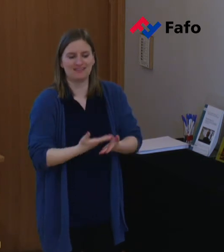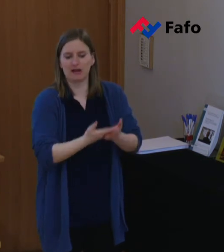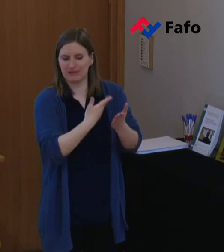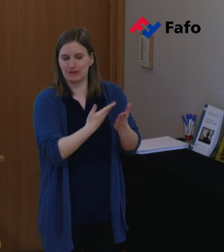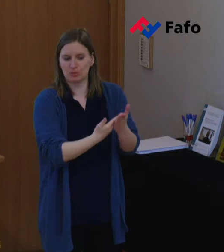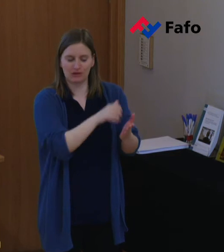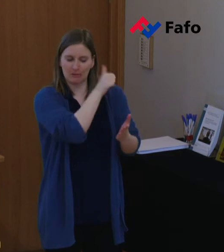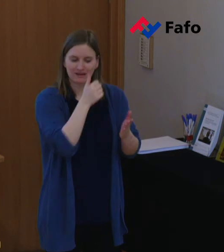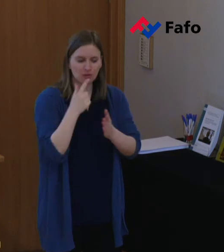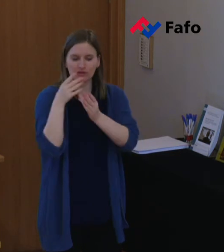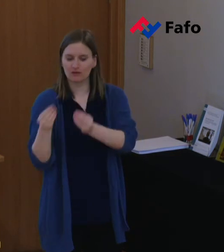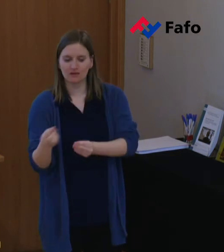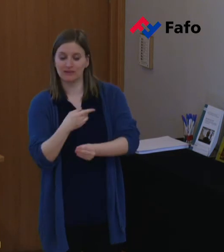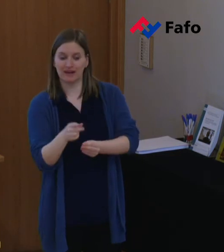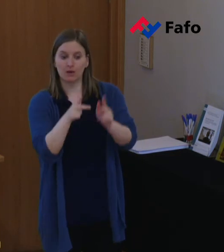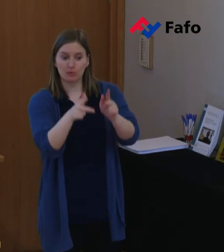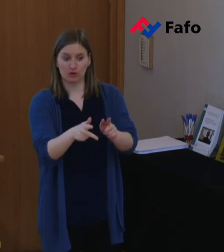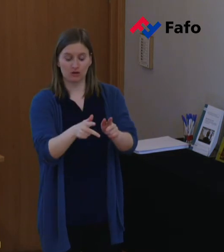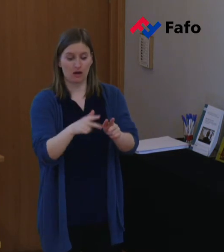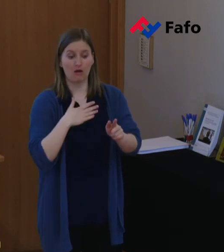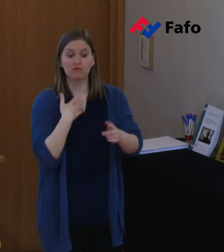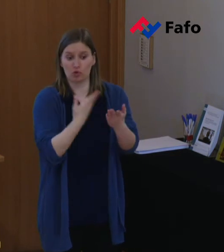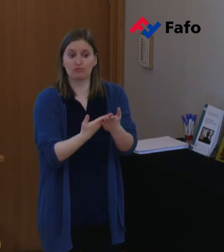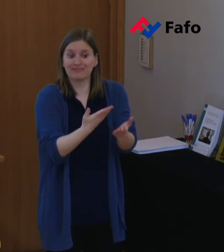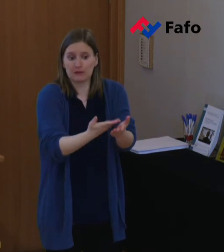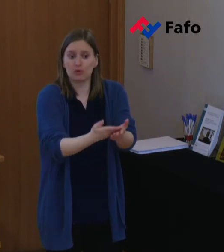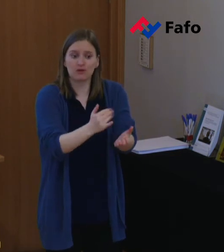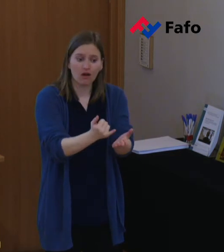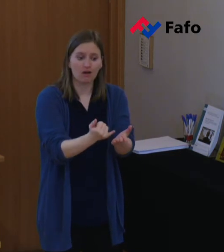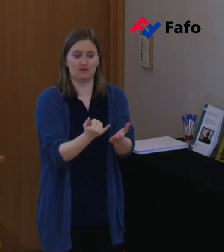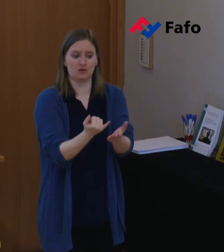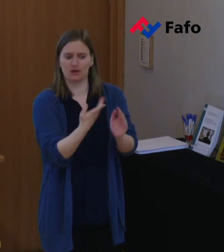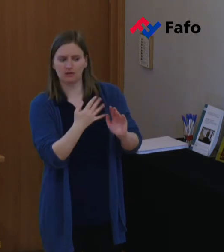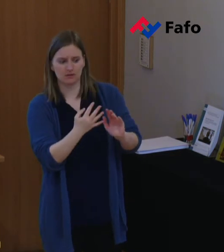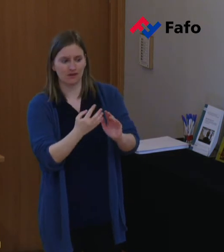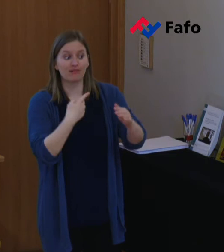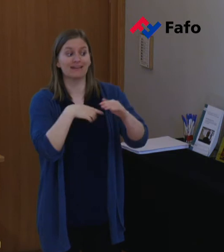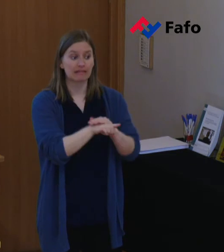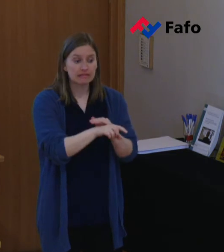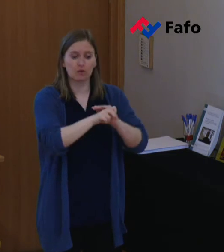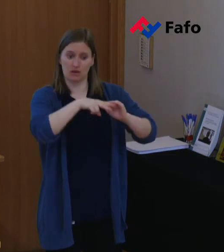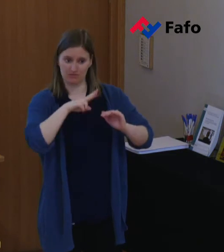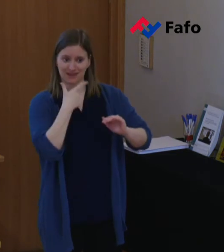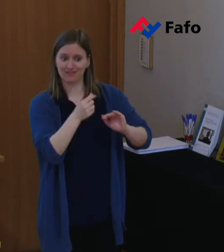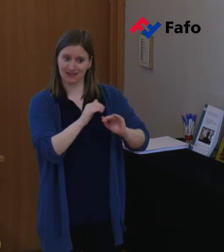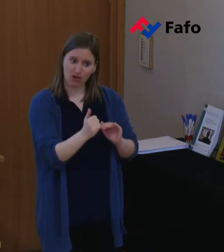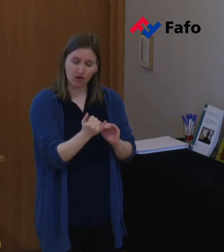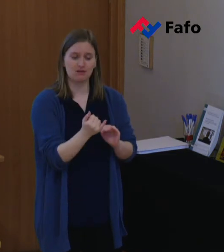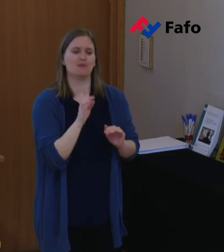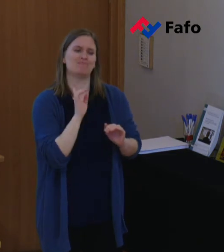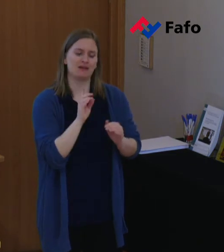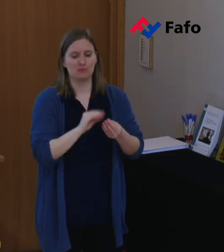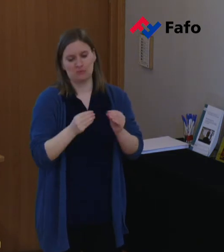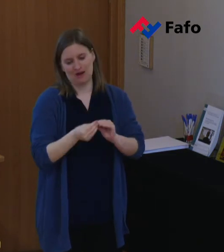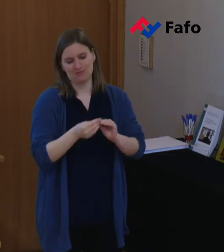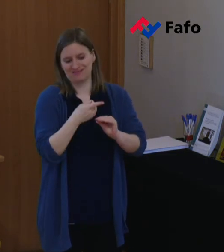Sandnes. For det ikke sånn at disse brukerne ikke har fått tilbud, og at de ikke har vært inne, at ikke NAV kjenner til dem, det gjør det jo. Problemet